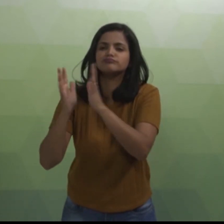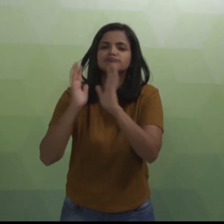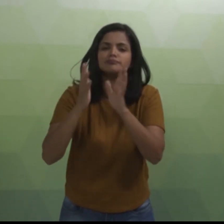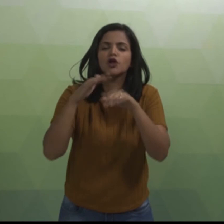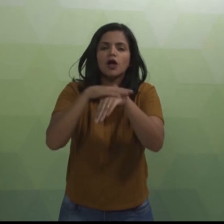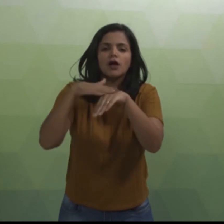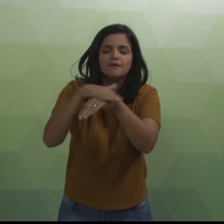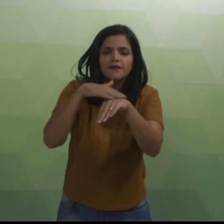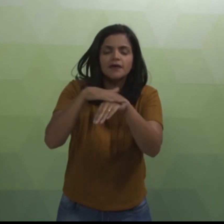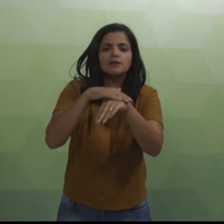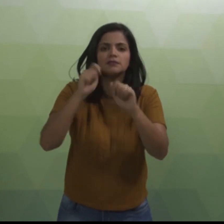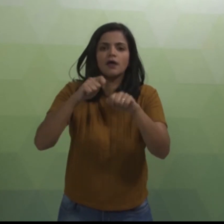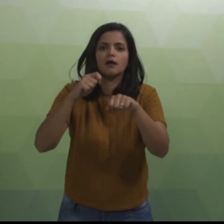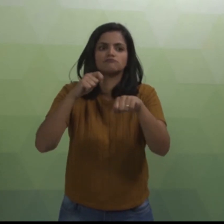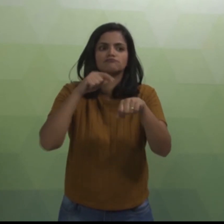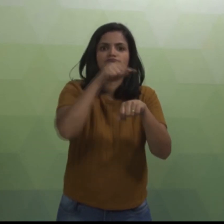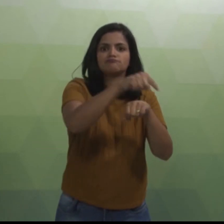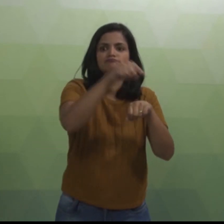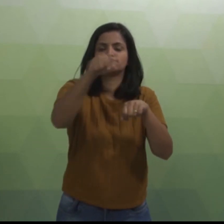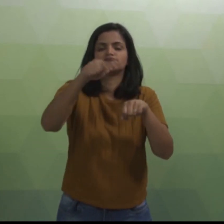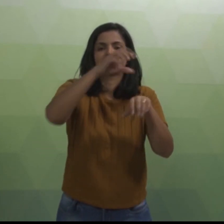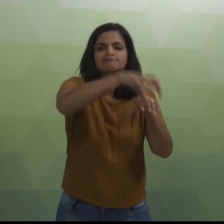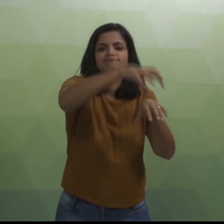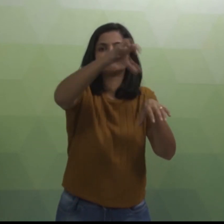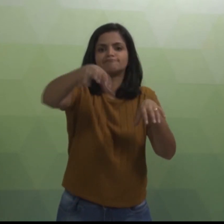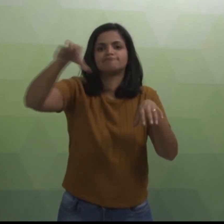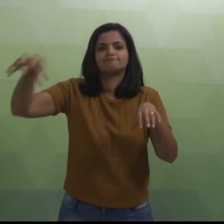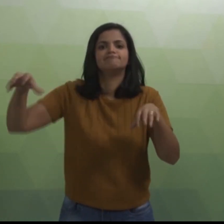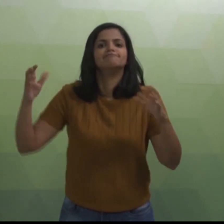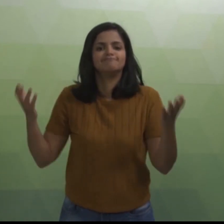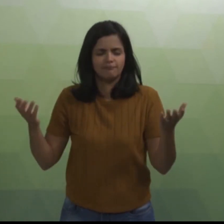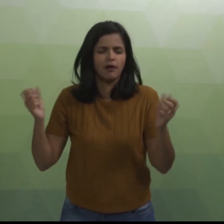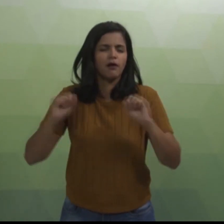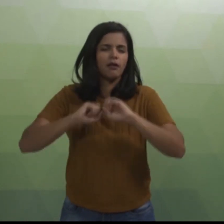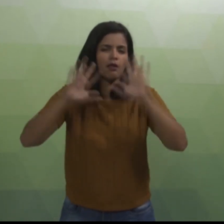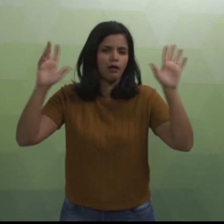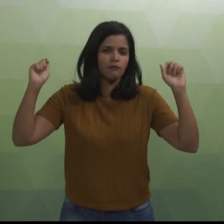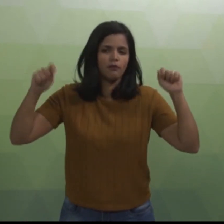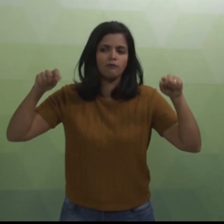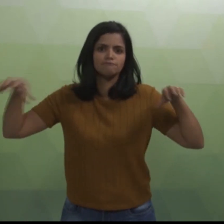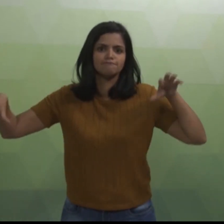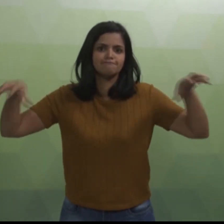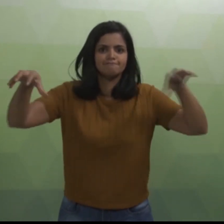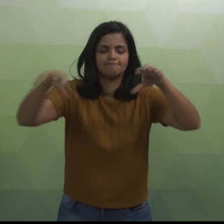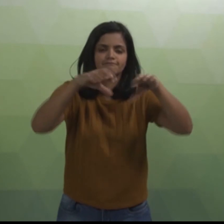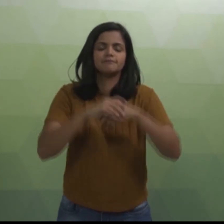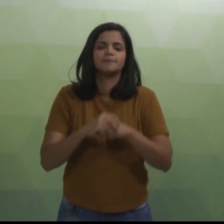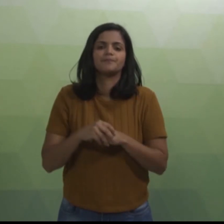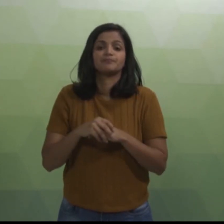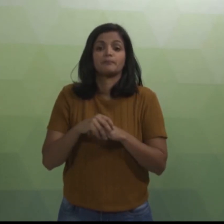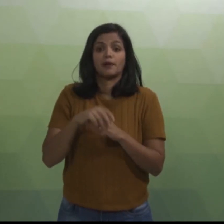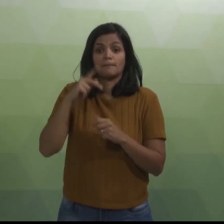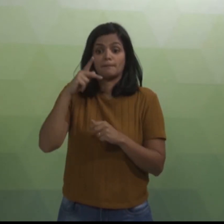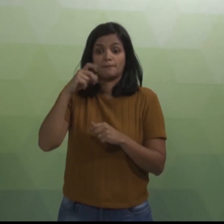da conversação, da sinalização. Eu marco as pessoas ali à minha frente.